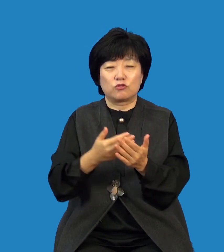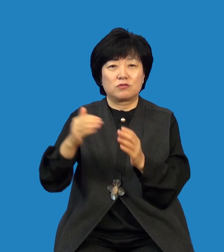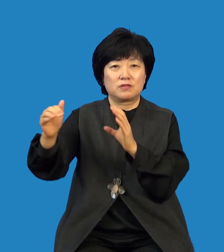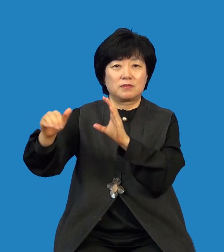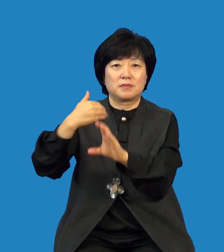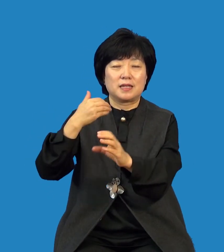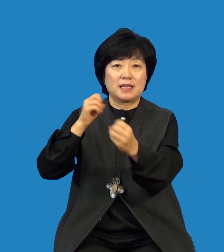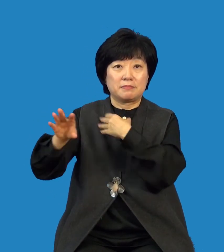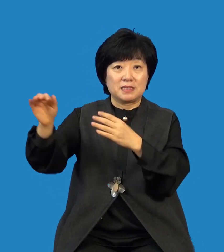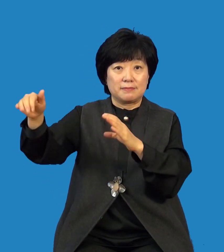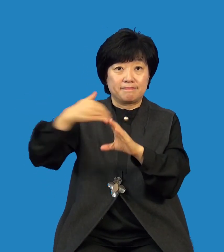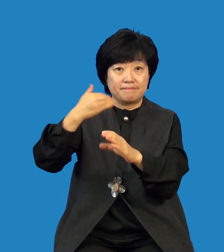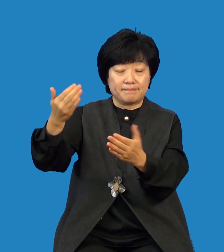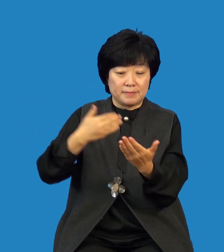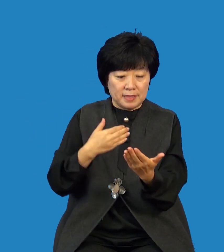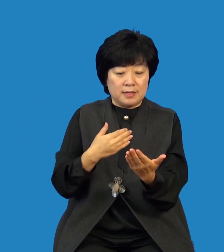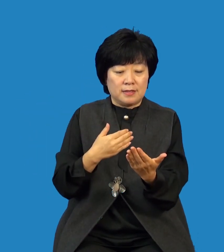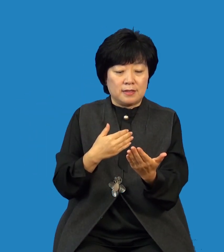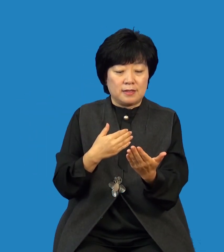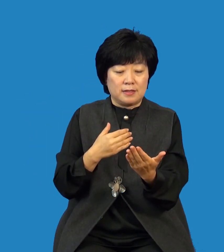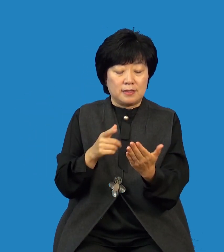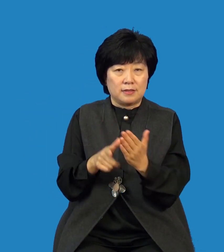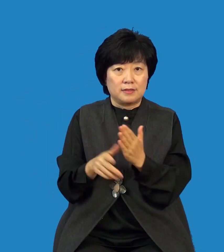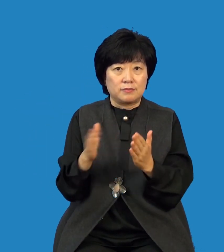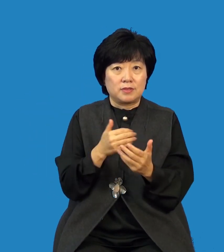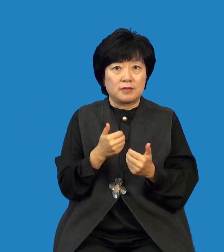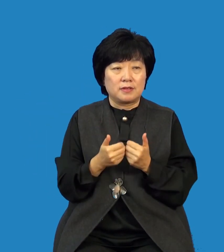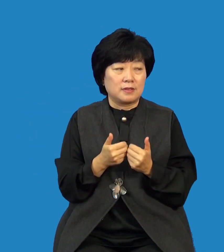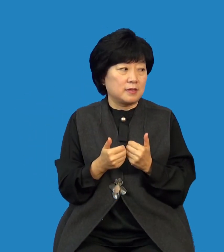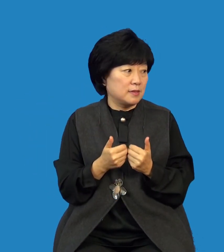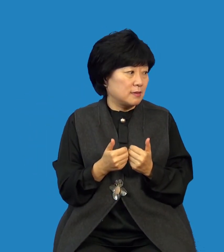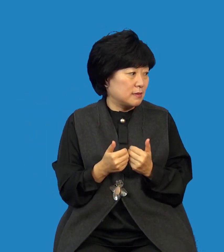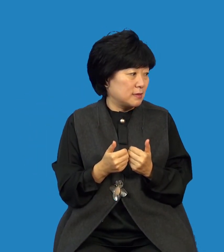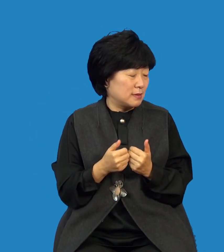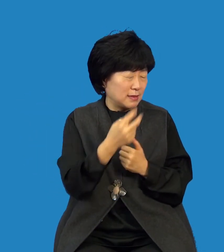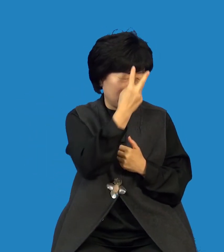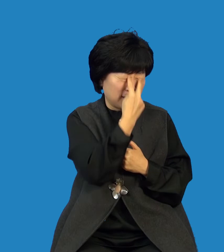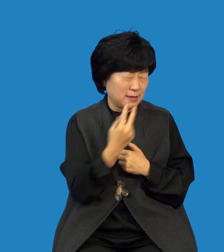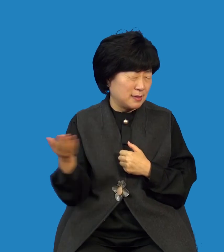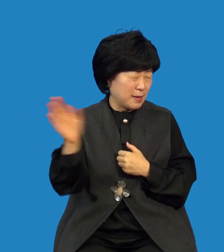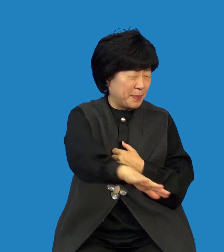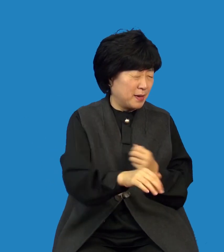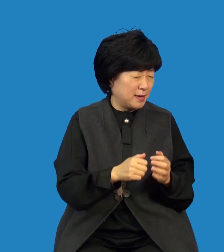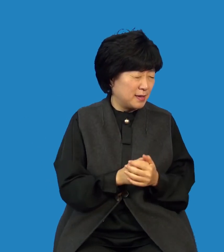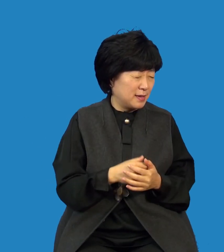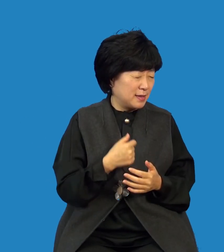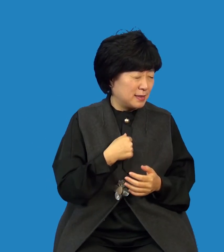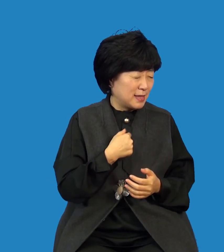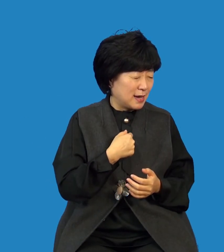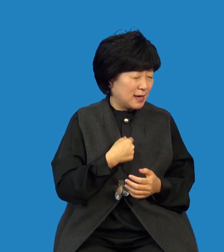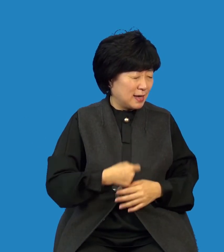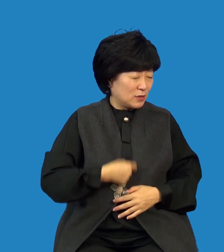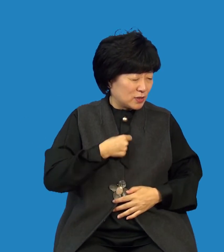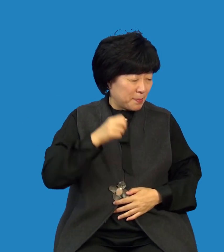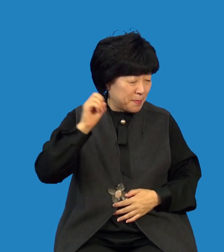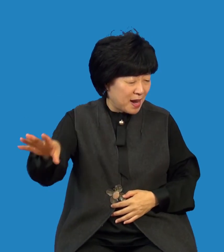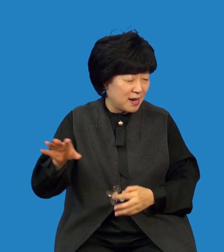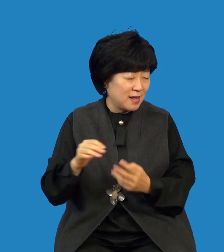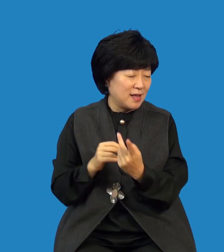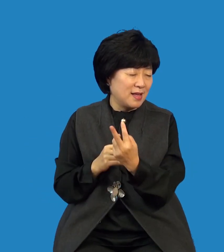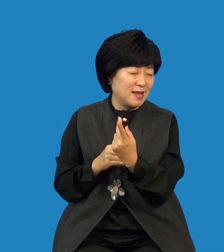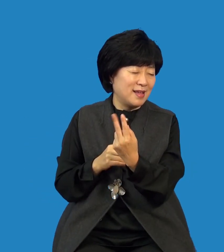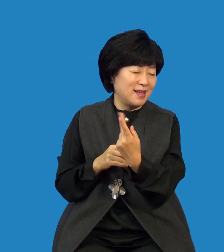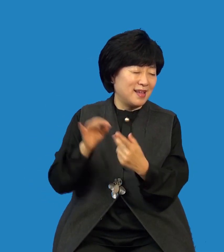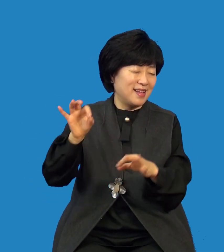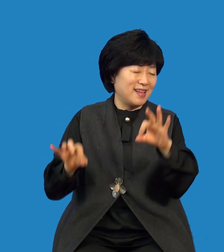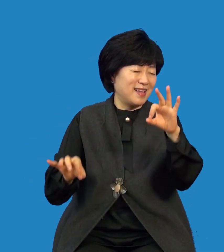그래서 그 다음에 이제 갈등이 되기 시작하는 거예요. 이걸 그냥 넘어가냐 아니면은 정직하게 얘기를 하냐. 이 갈등이